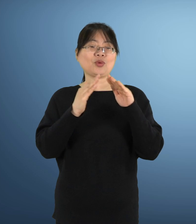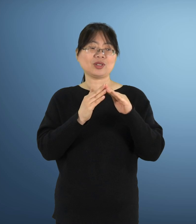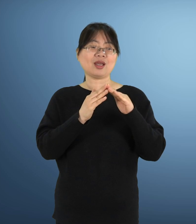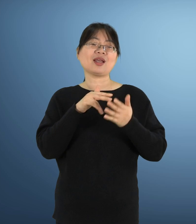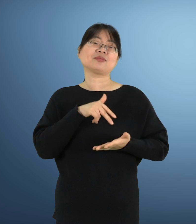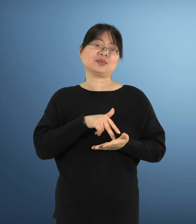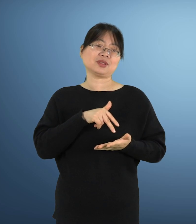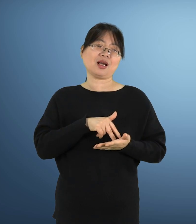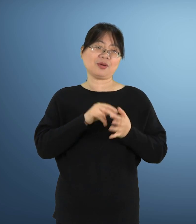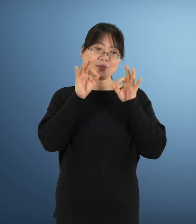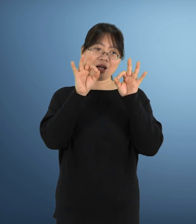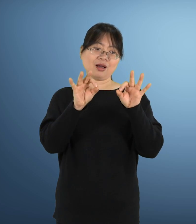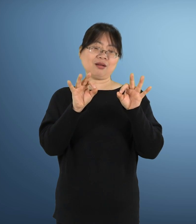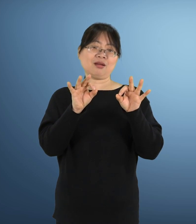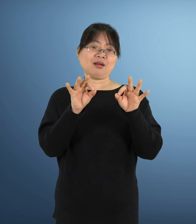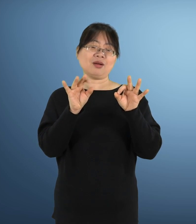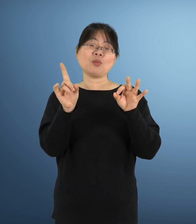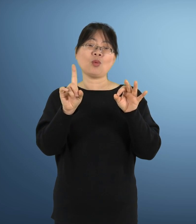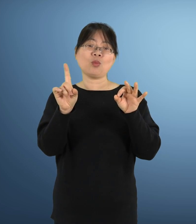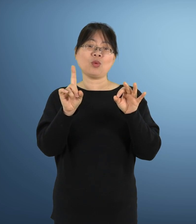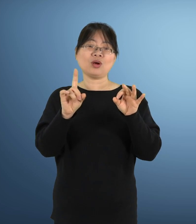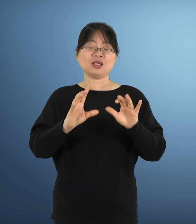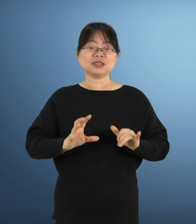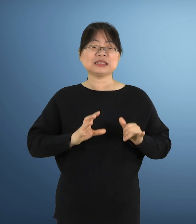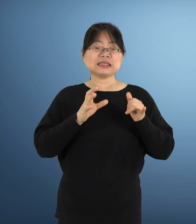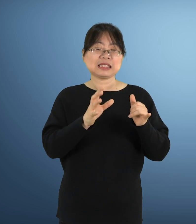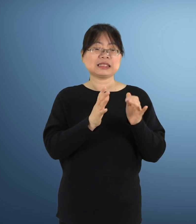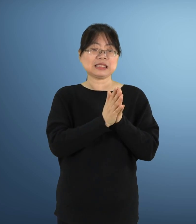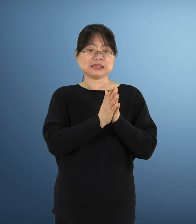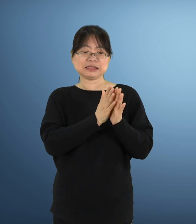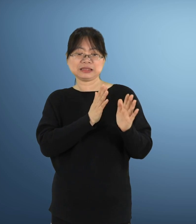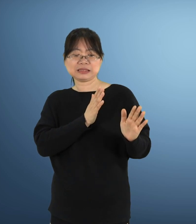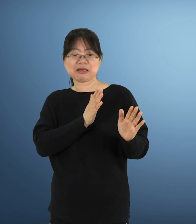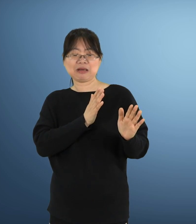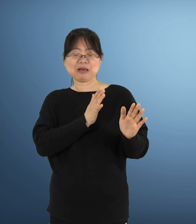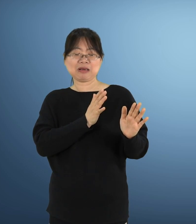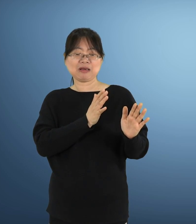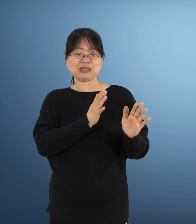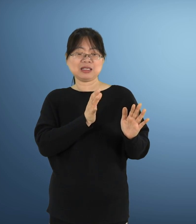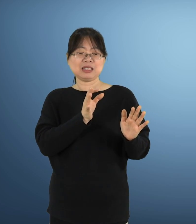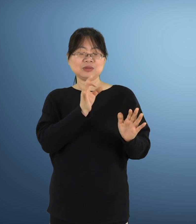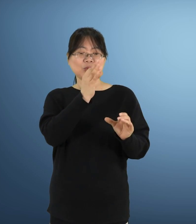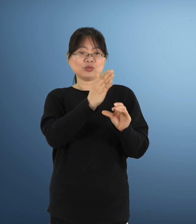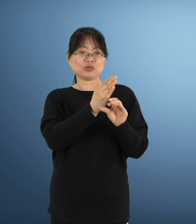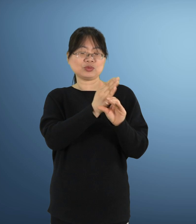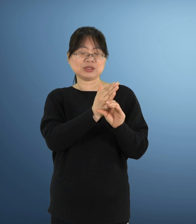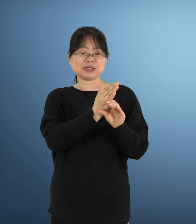교회마저도 그런 세상의 질서와 경제의 논리를 따라서